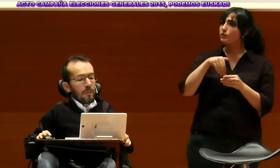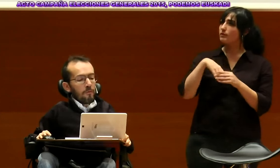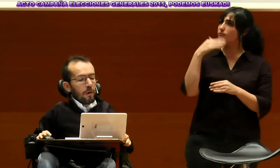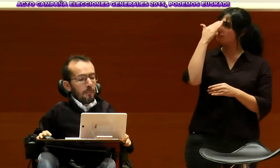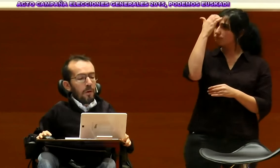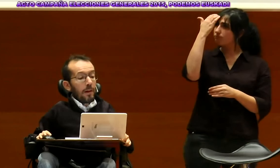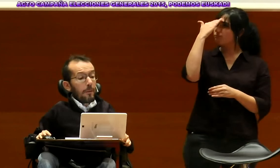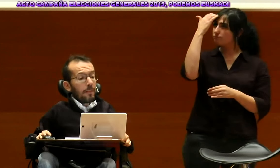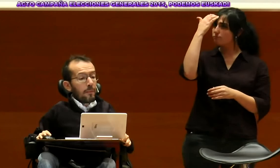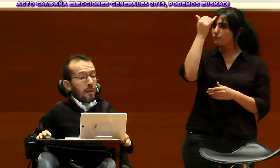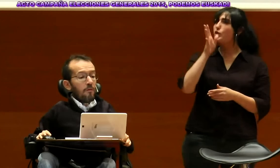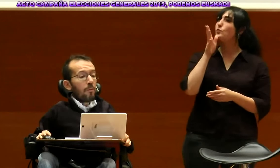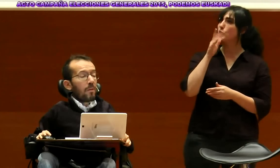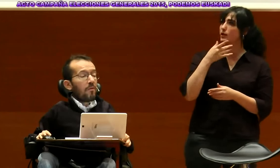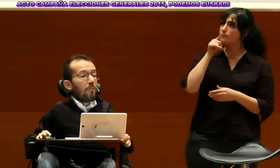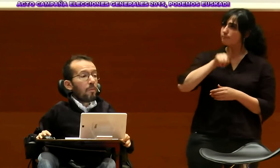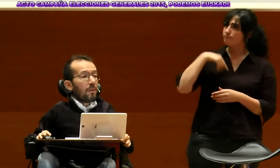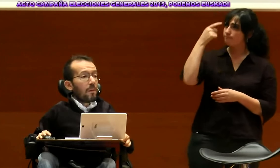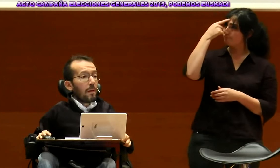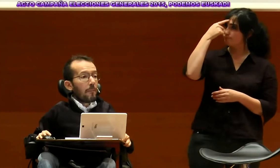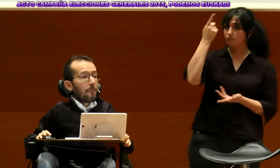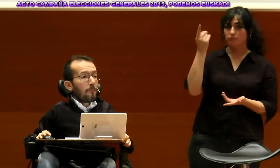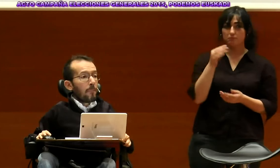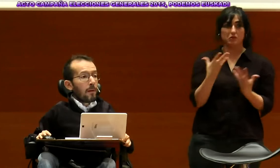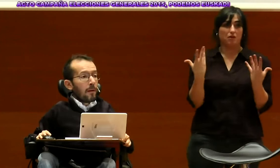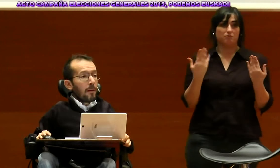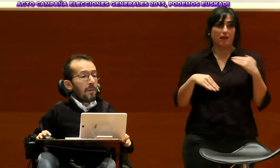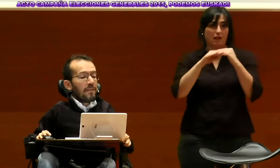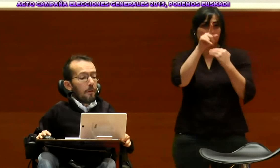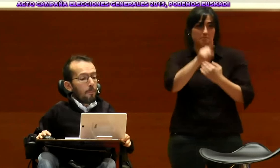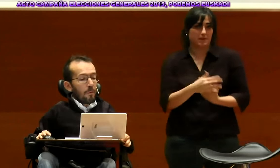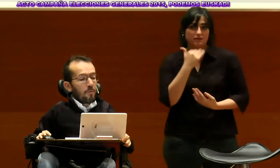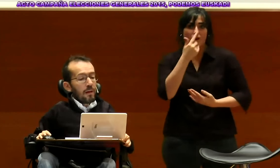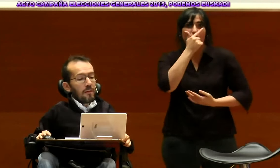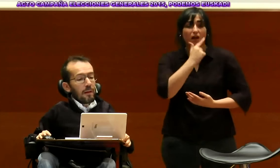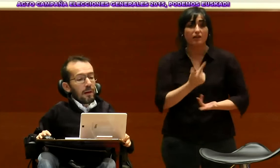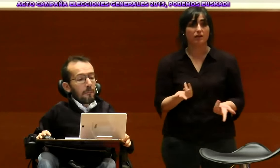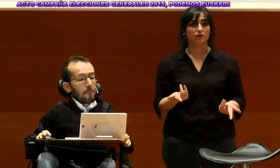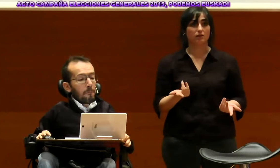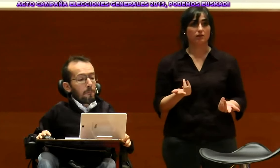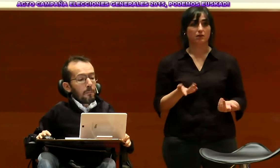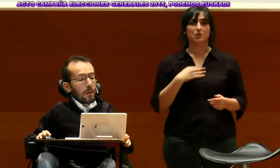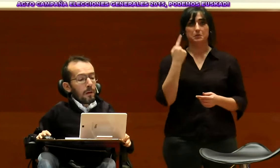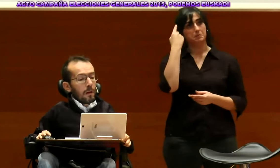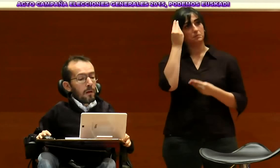que votamos, pero a la vez es una decisión muy sencilla. Basta con preguntarse